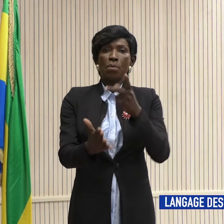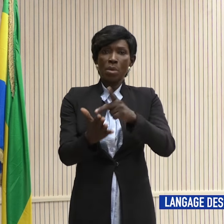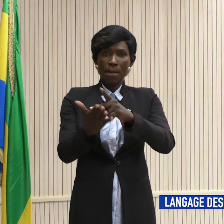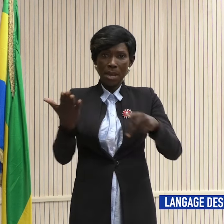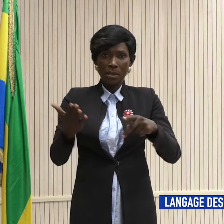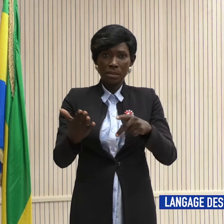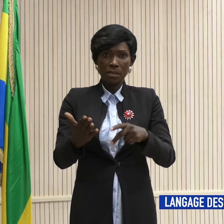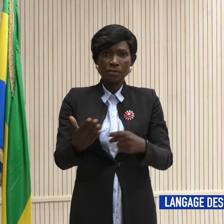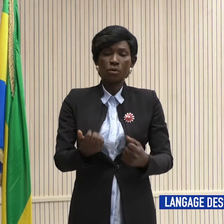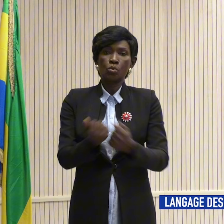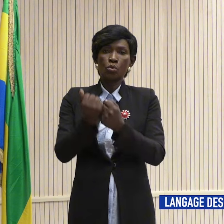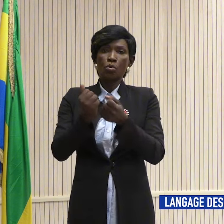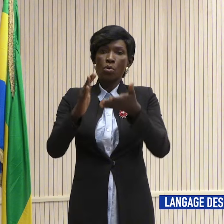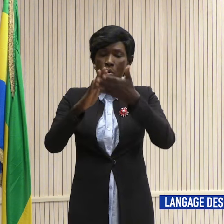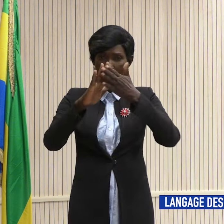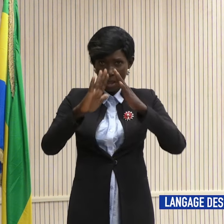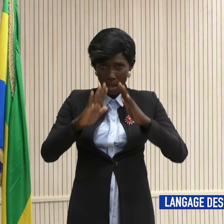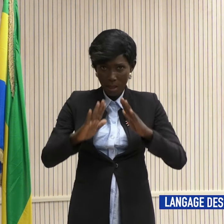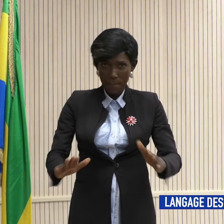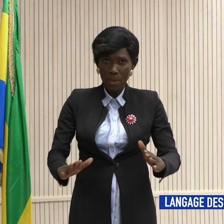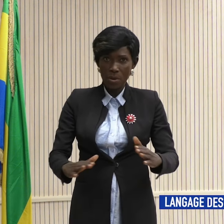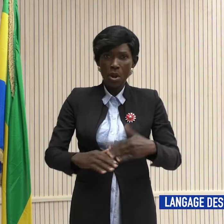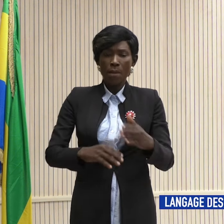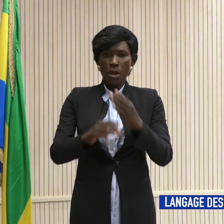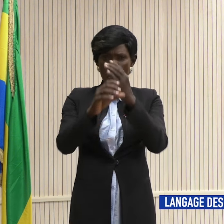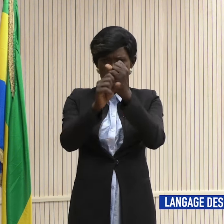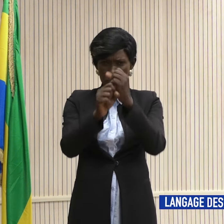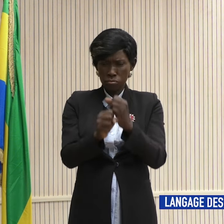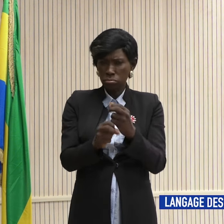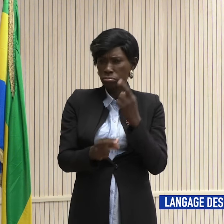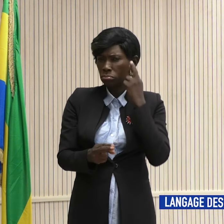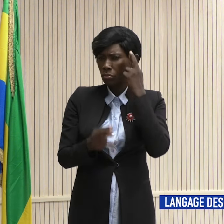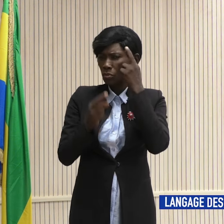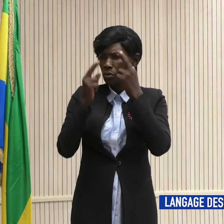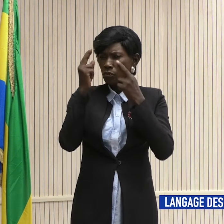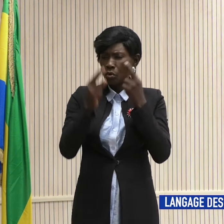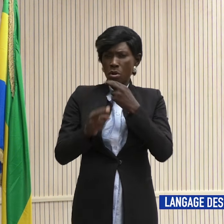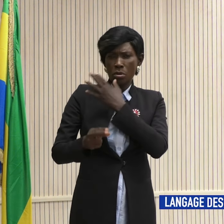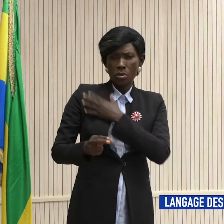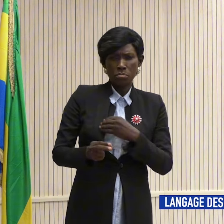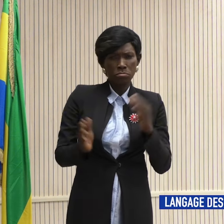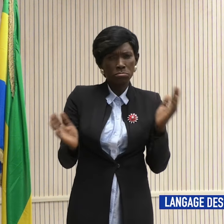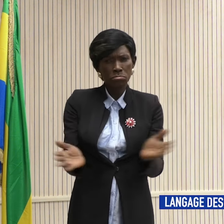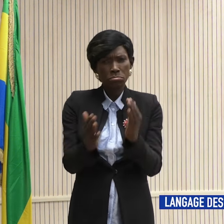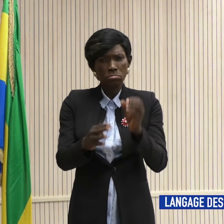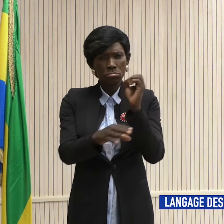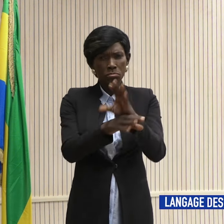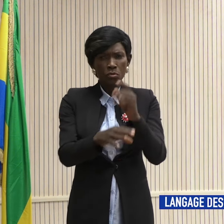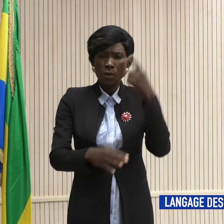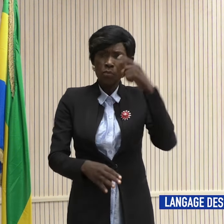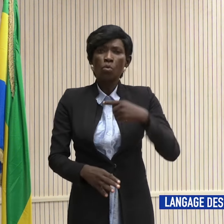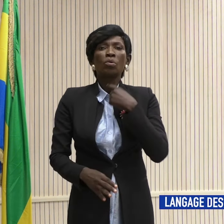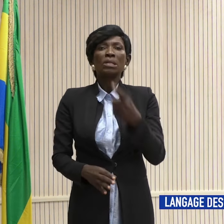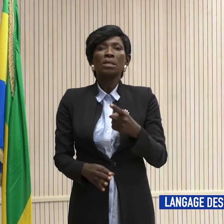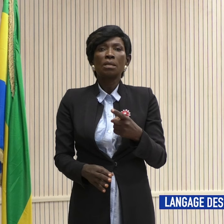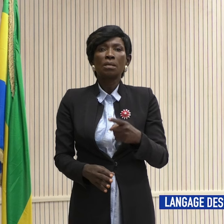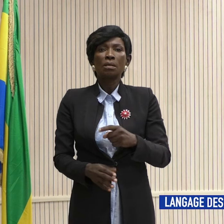paix un condensé de méditation et d'exhortation pour dire plus jamais ça